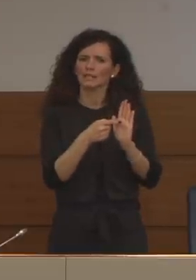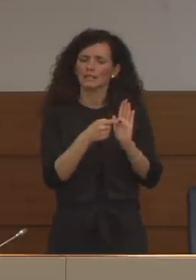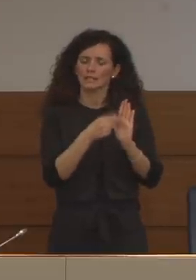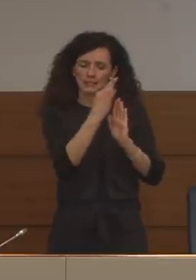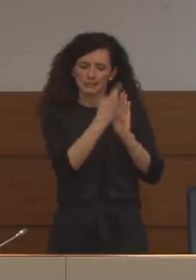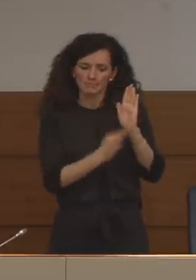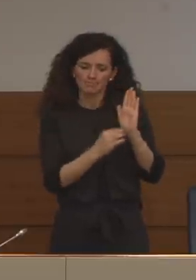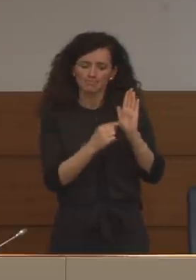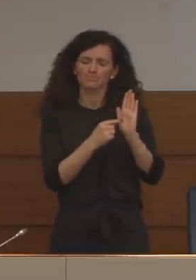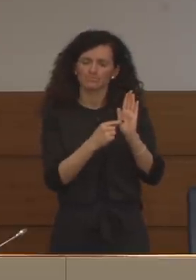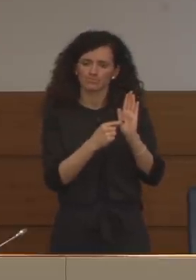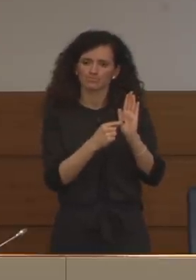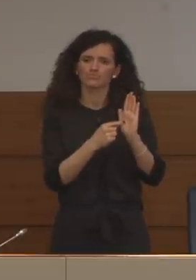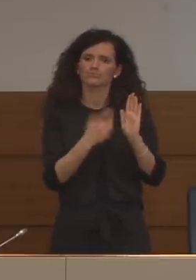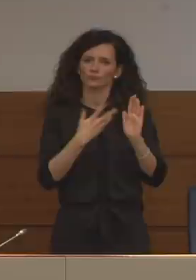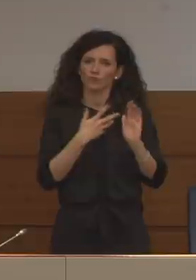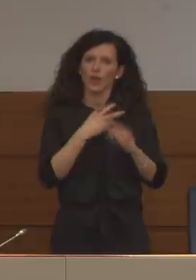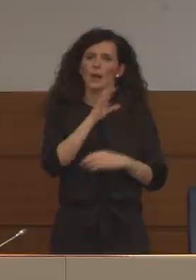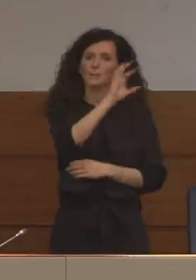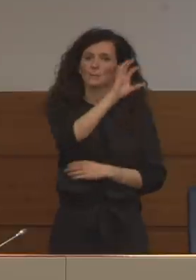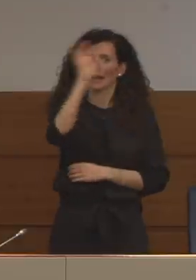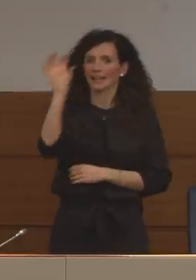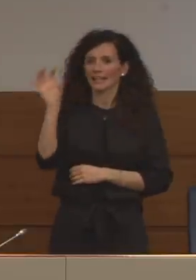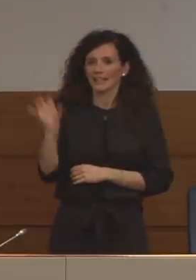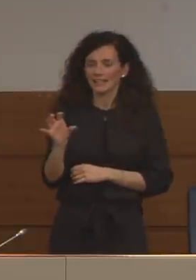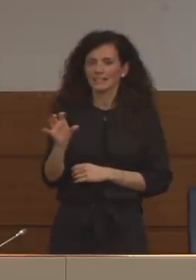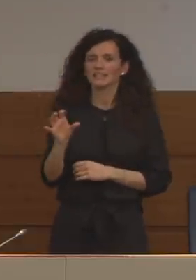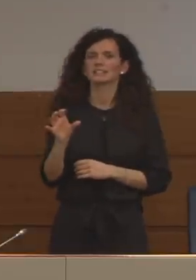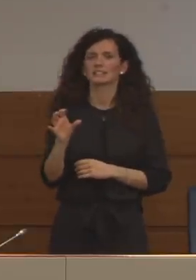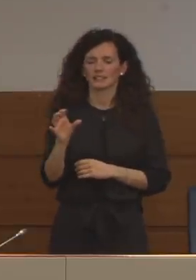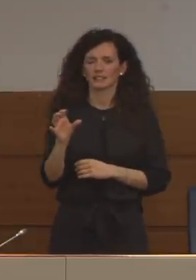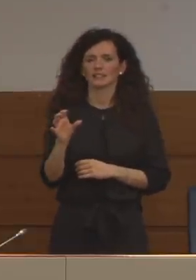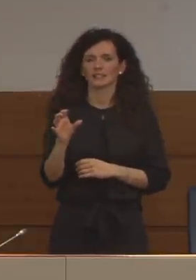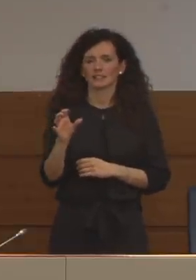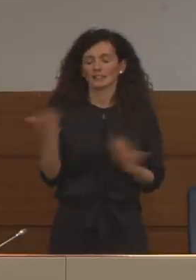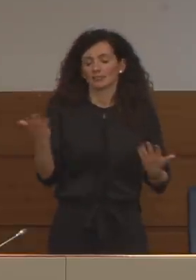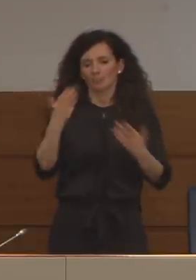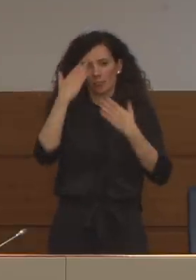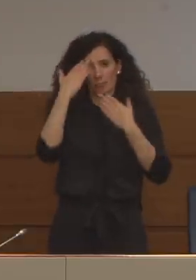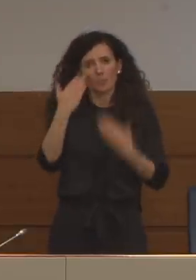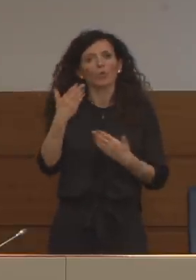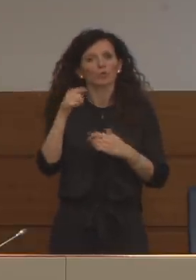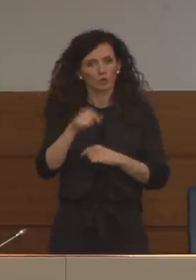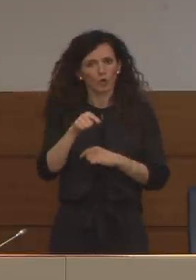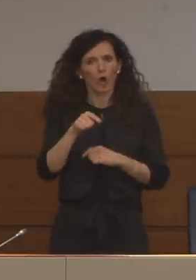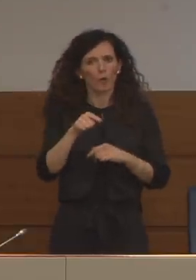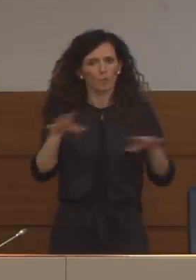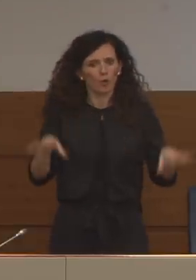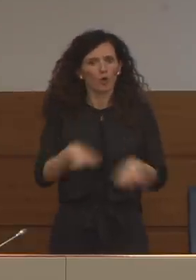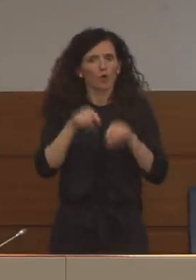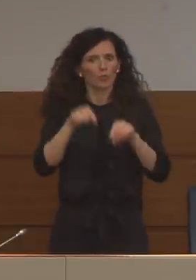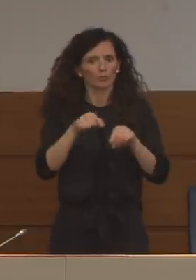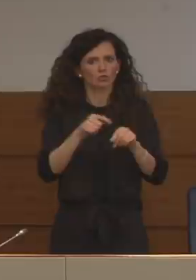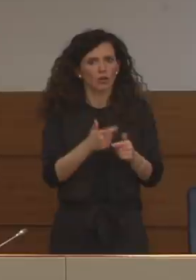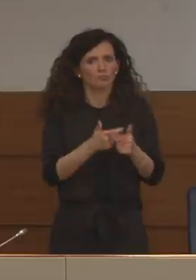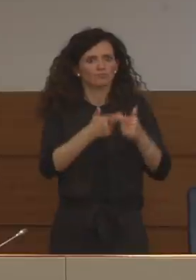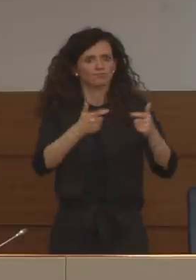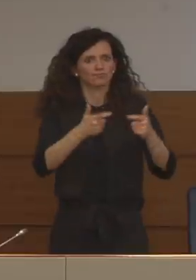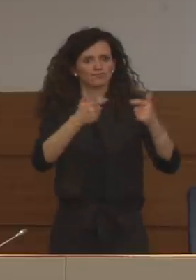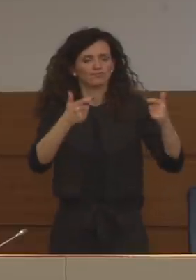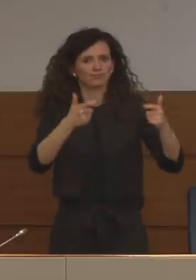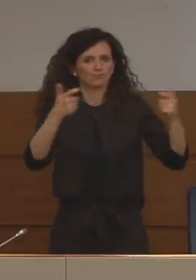anche in altri paesi di è un incremento sostanziale